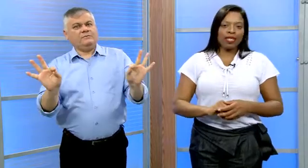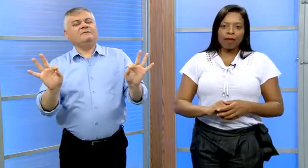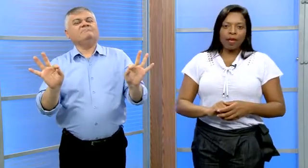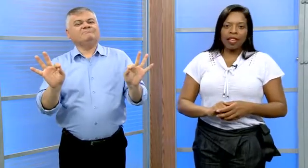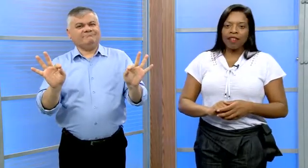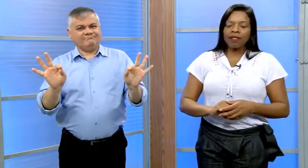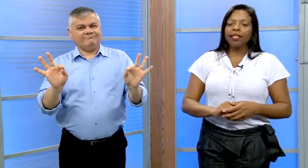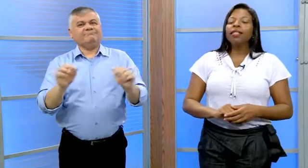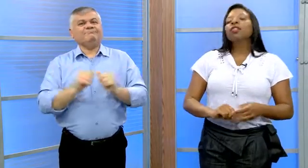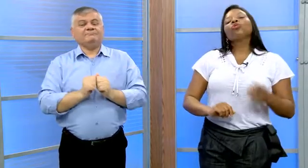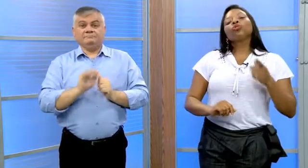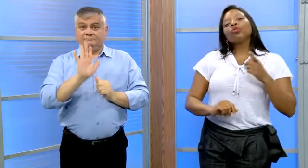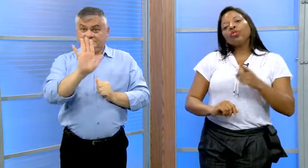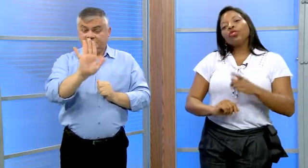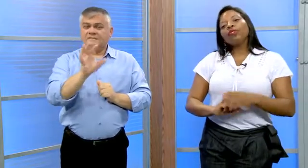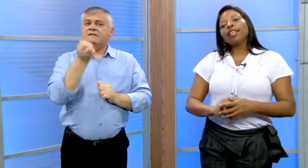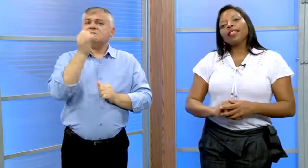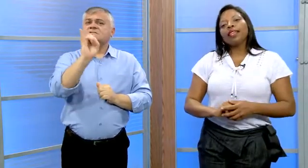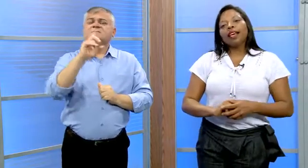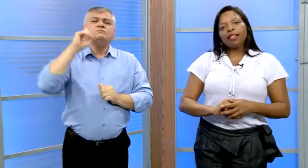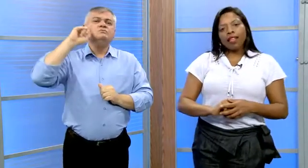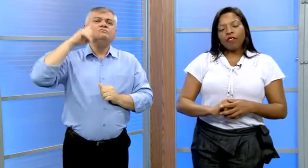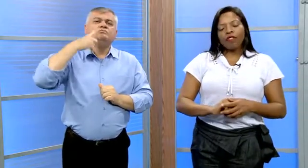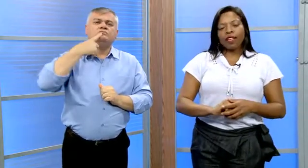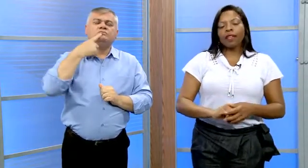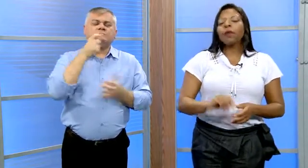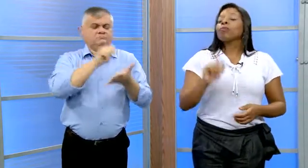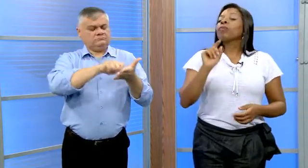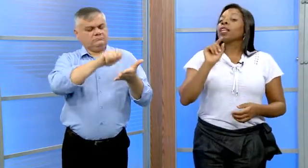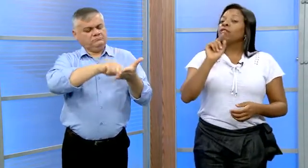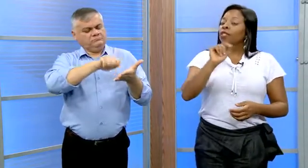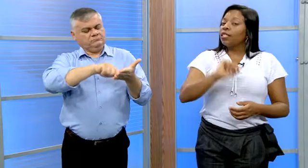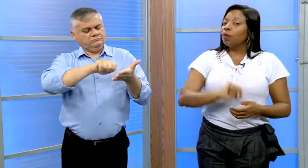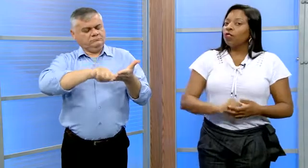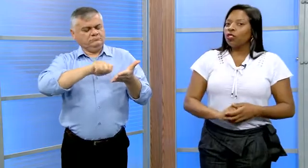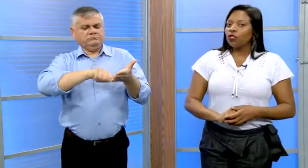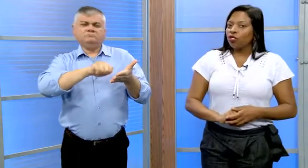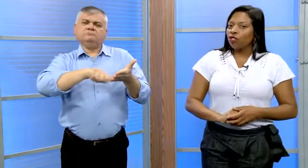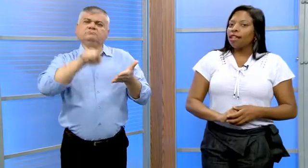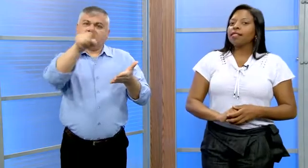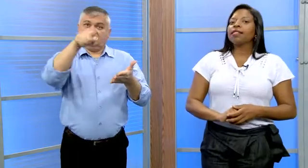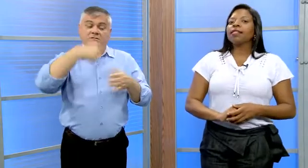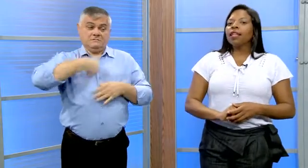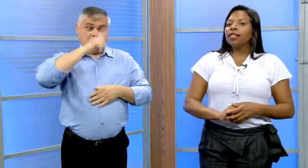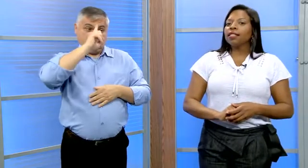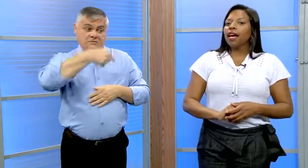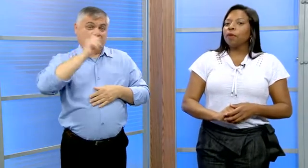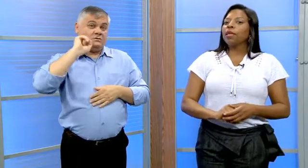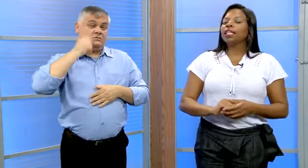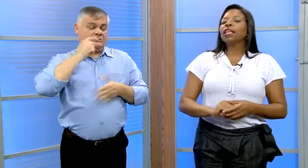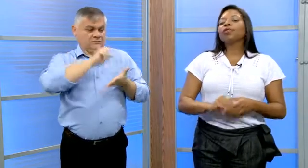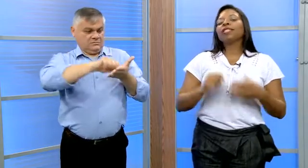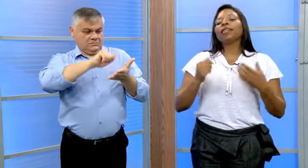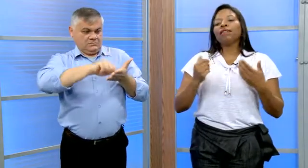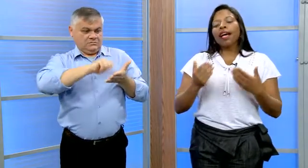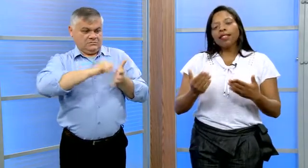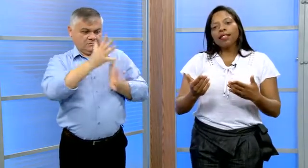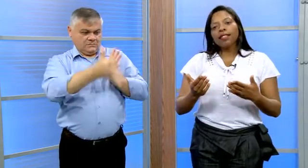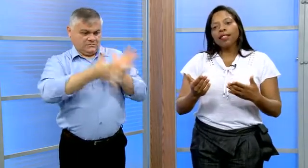dessa palavra. Se o surdo tivesse que escrever e você, professor, tivesse que sinalizar para que ele observasse esse